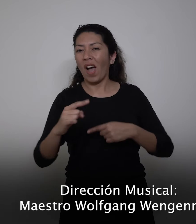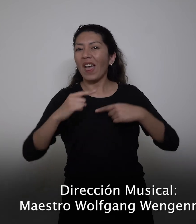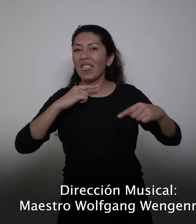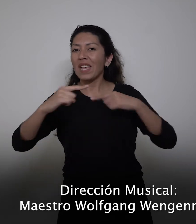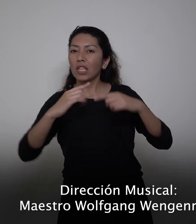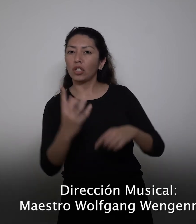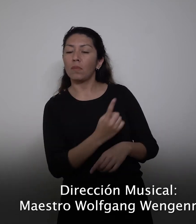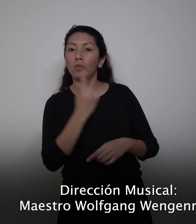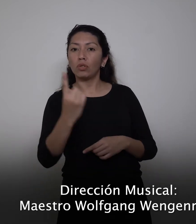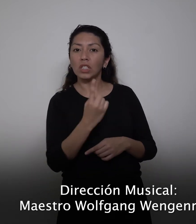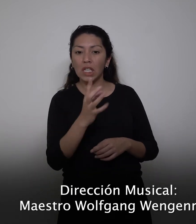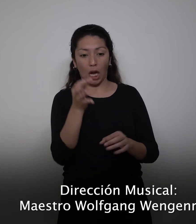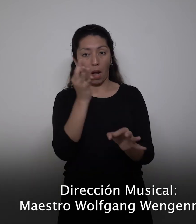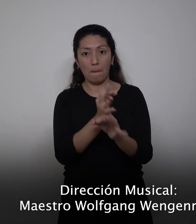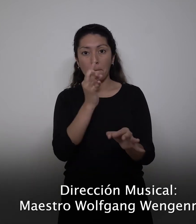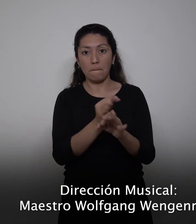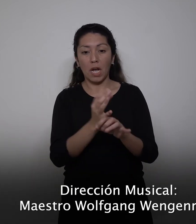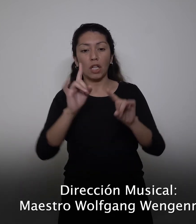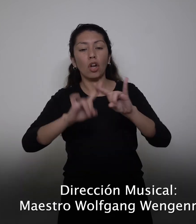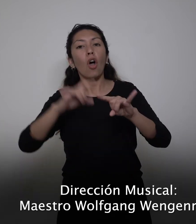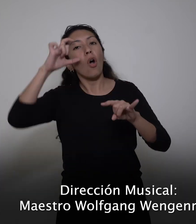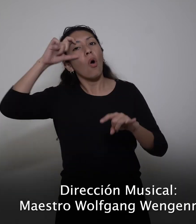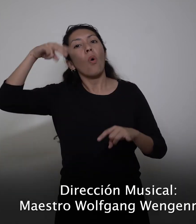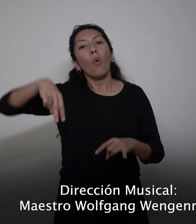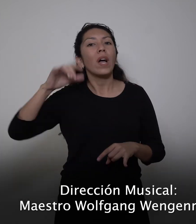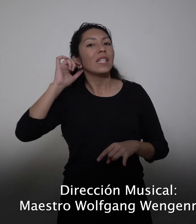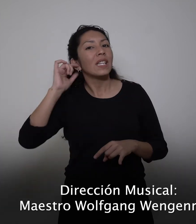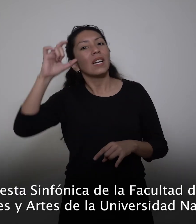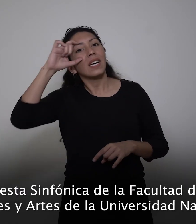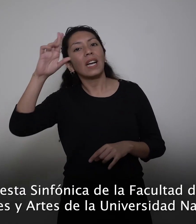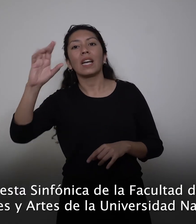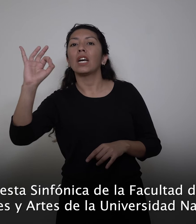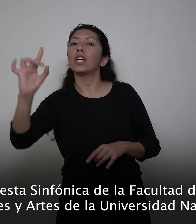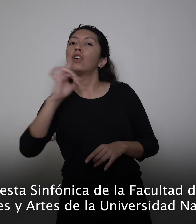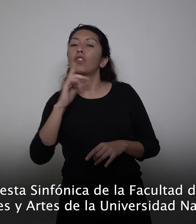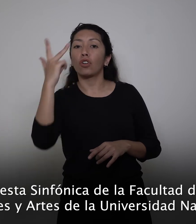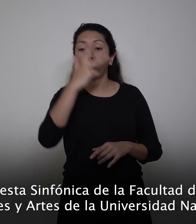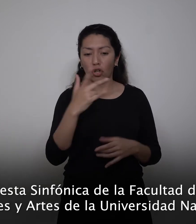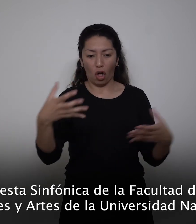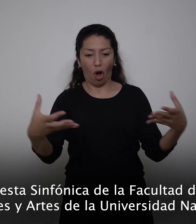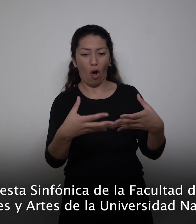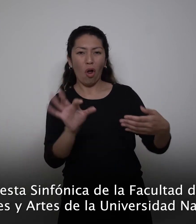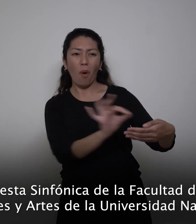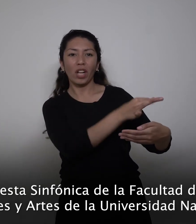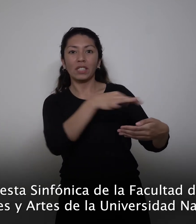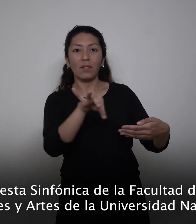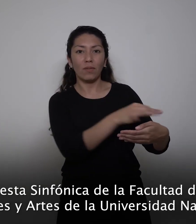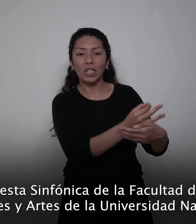maestro wolfgang venden roads orquesta sinfónica de la facultad